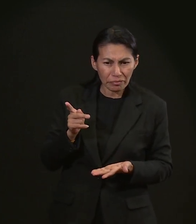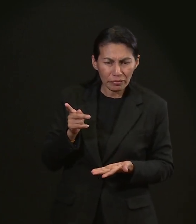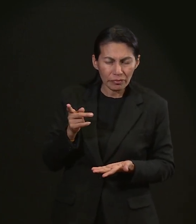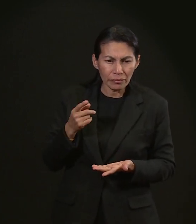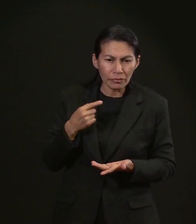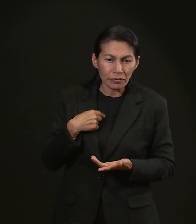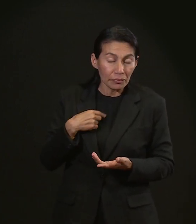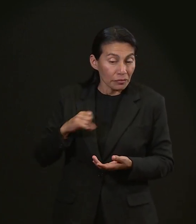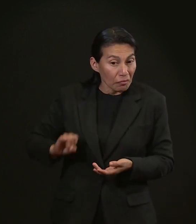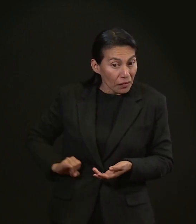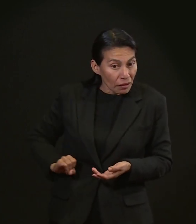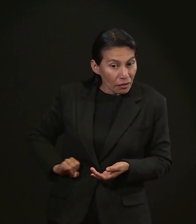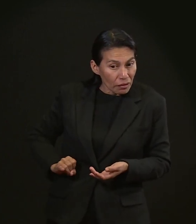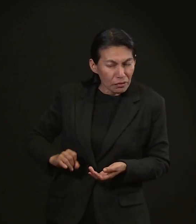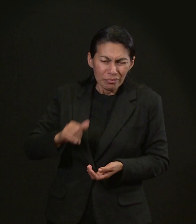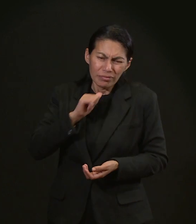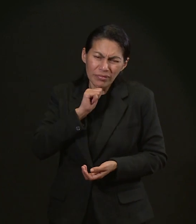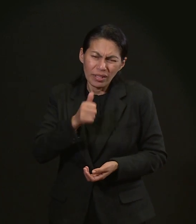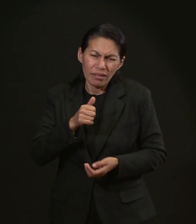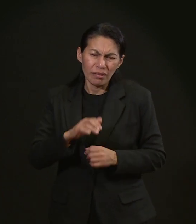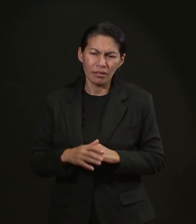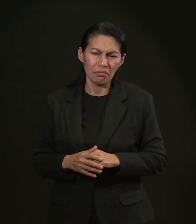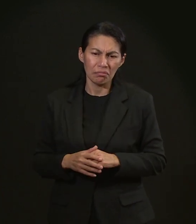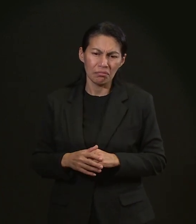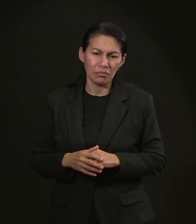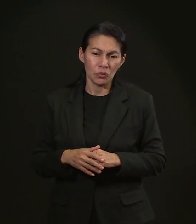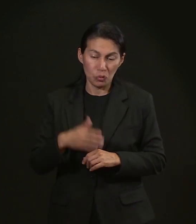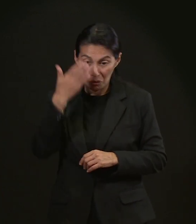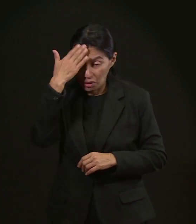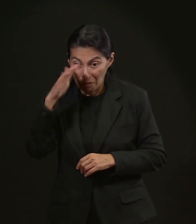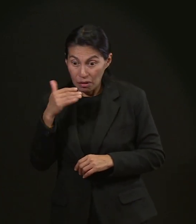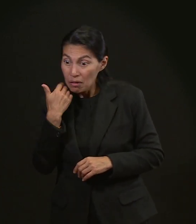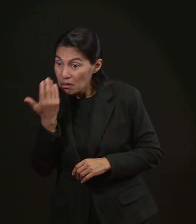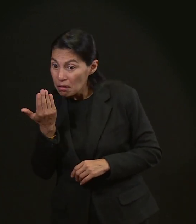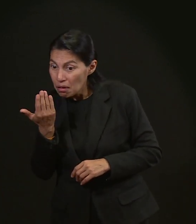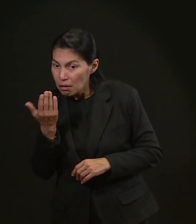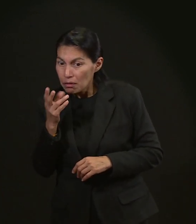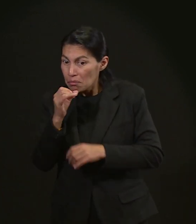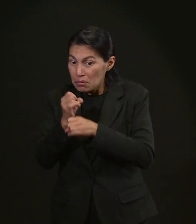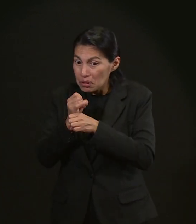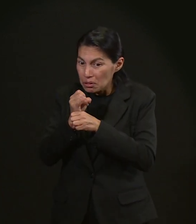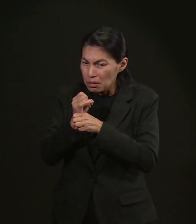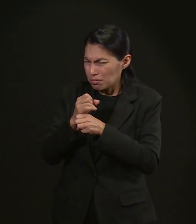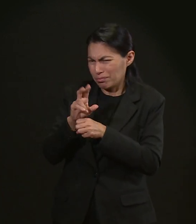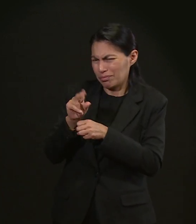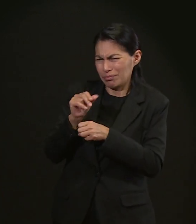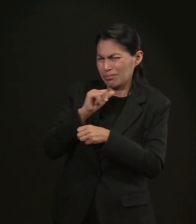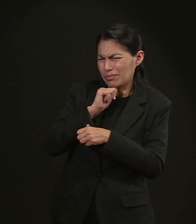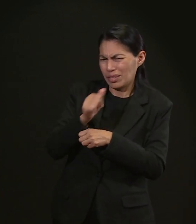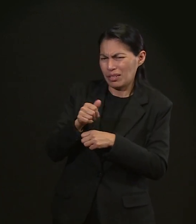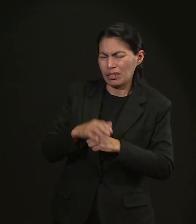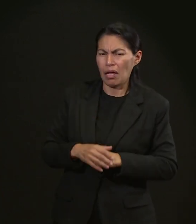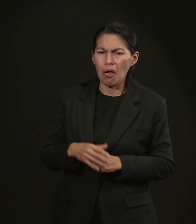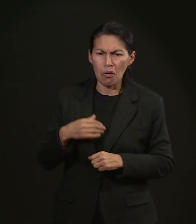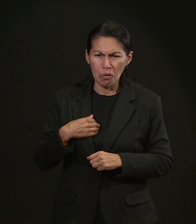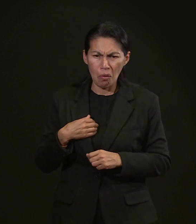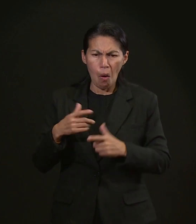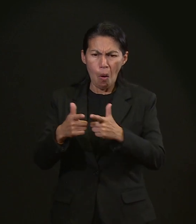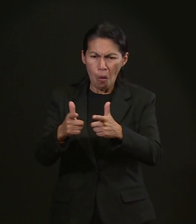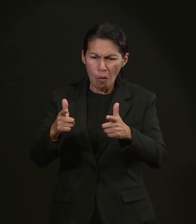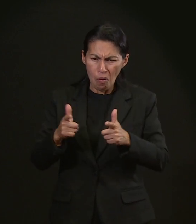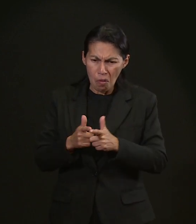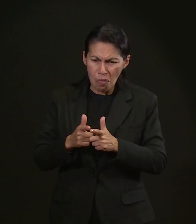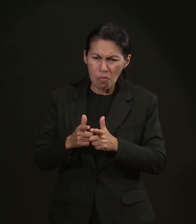no sabía ni tenía interés ni me quería saber nada de cuerda yo estaba muy feliz